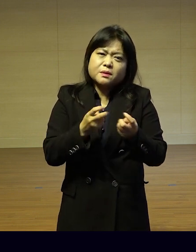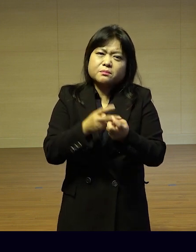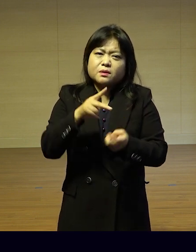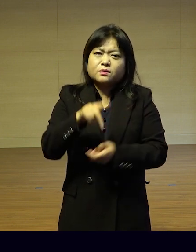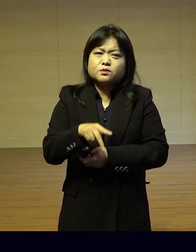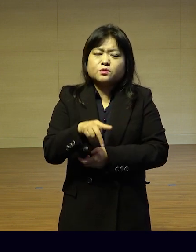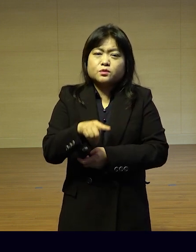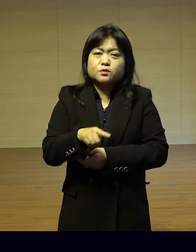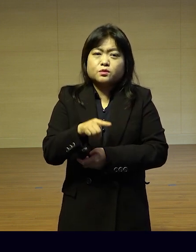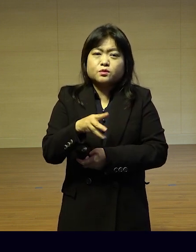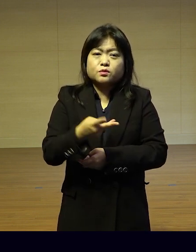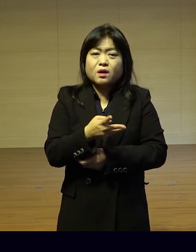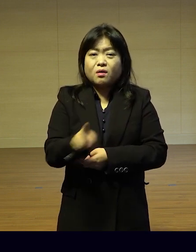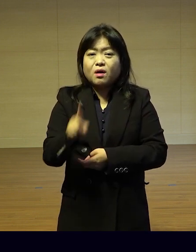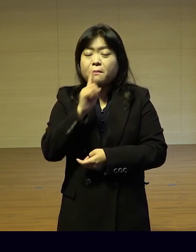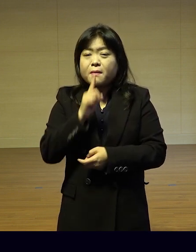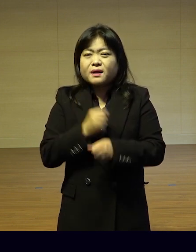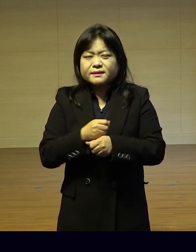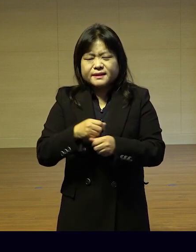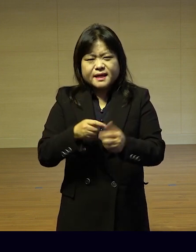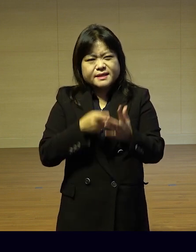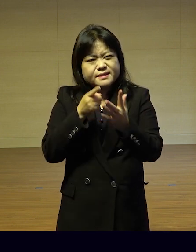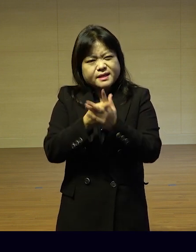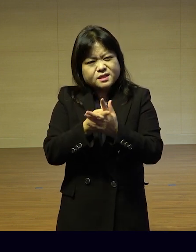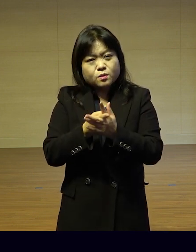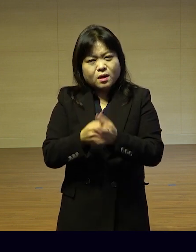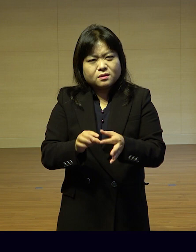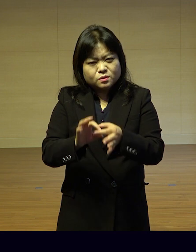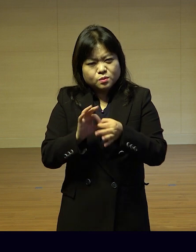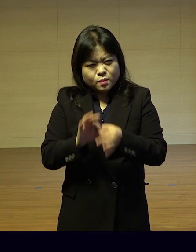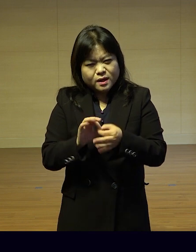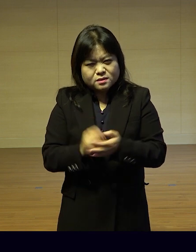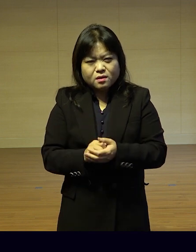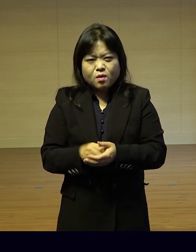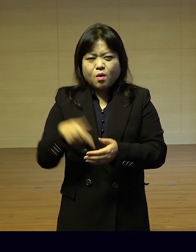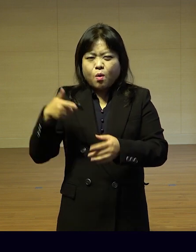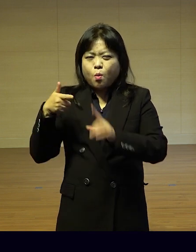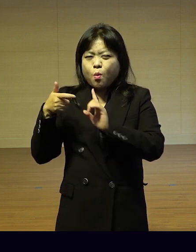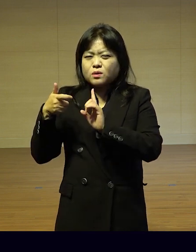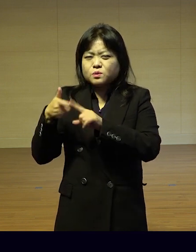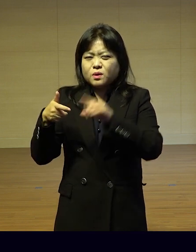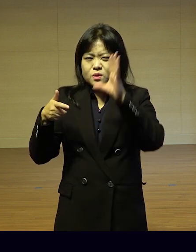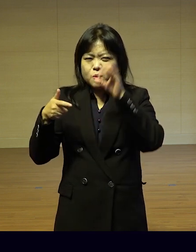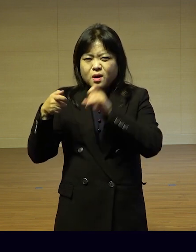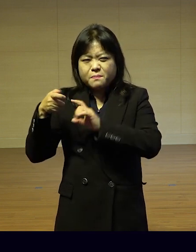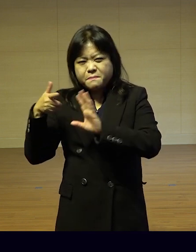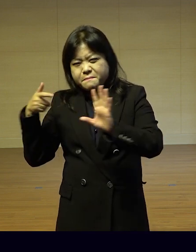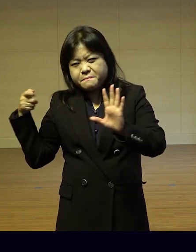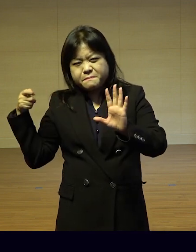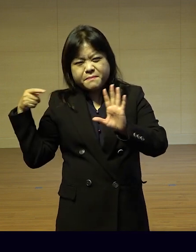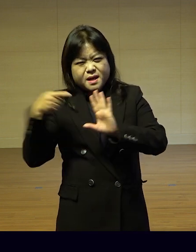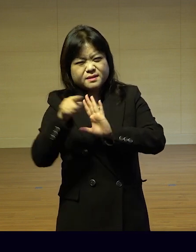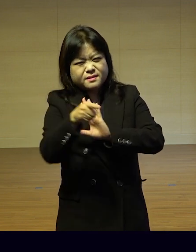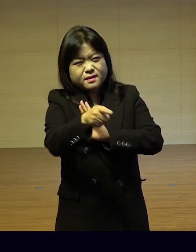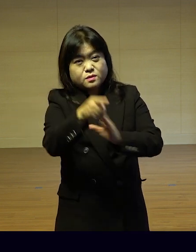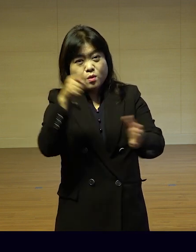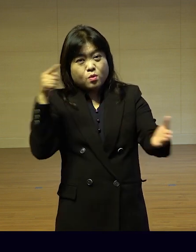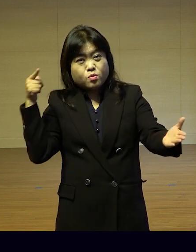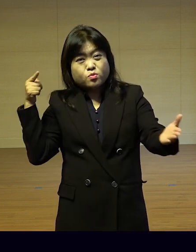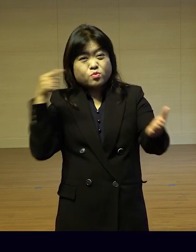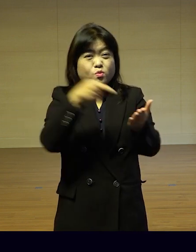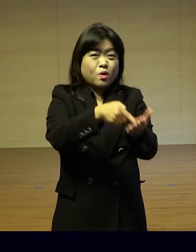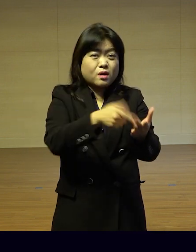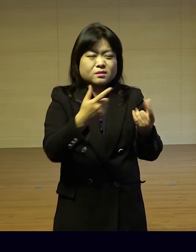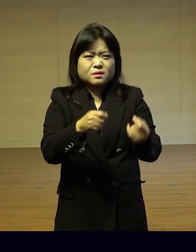말하듯 예지적 직관을 통해서 마치 권총에서 총알이 발사되어 목표물에 도달하듯